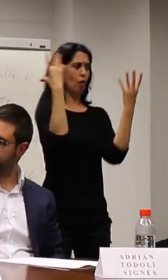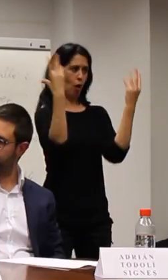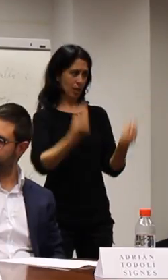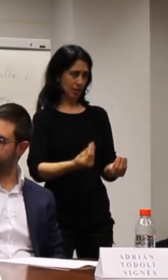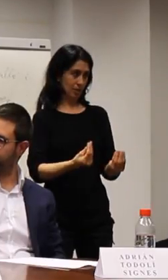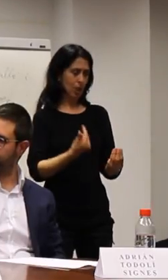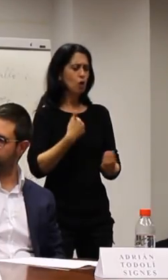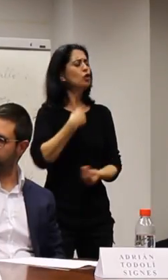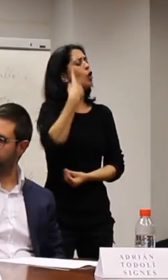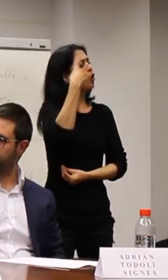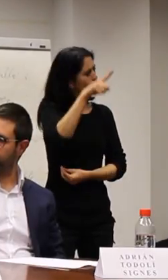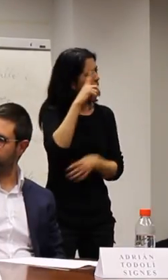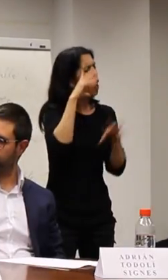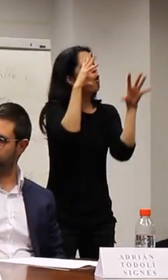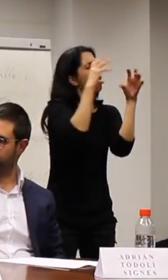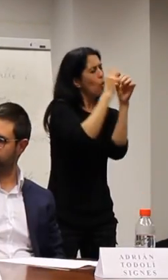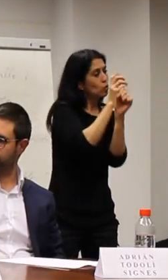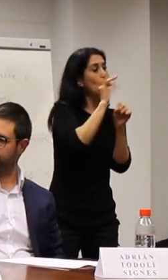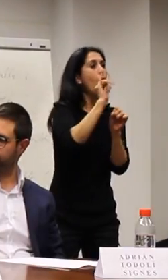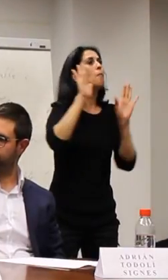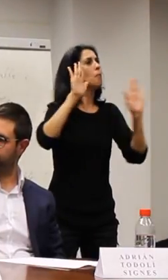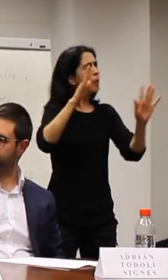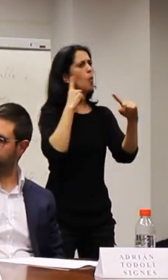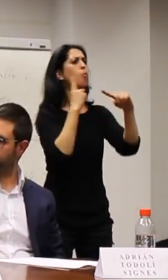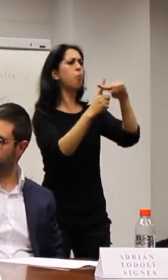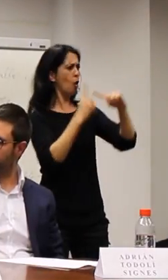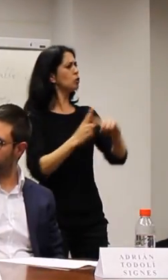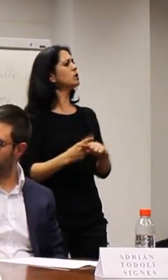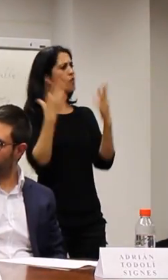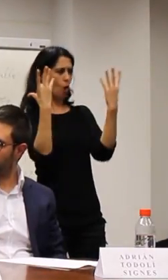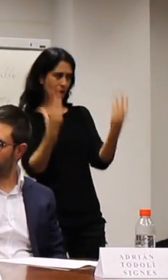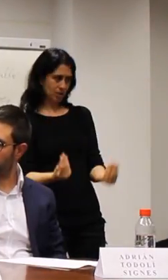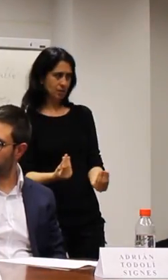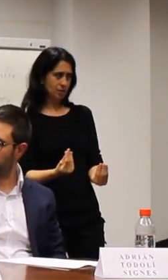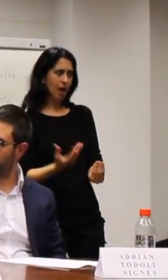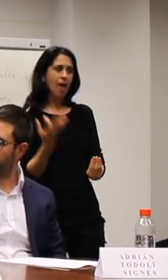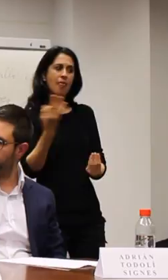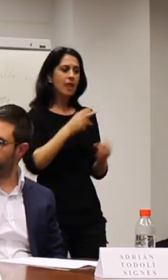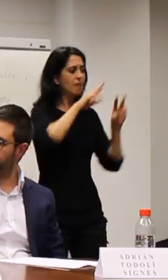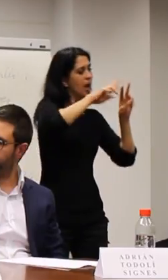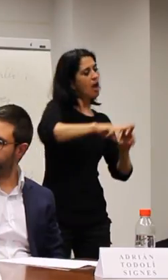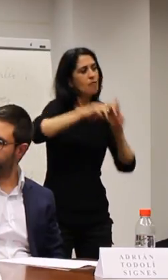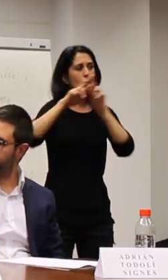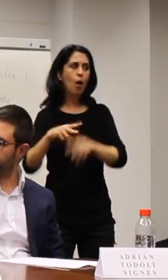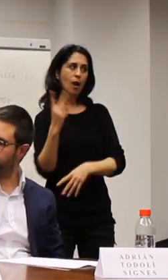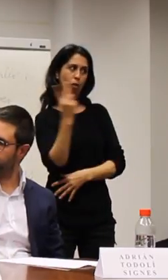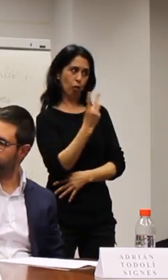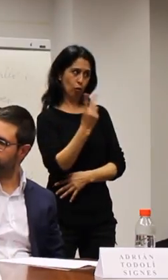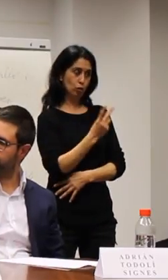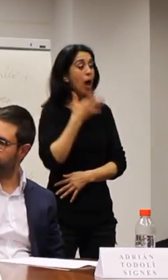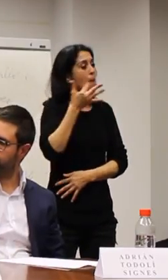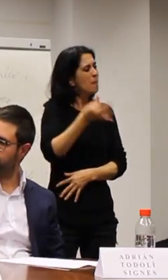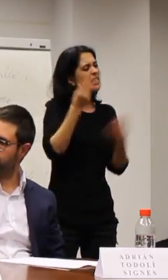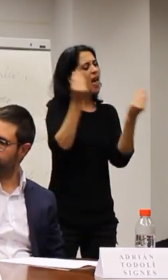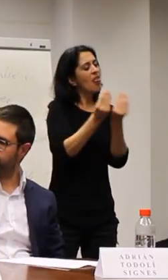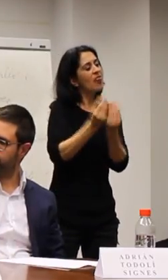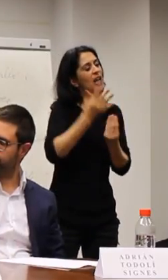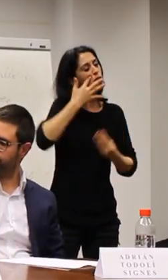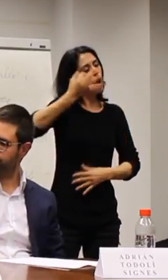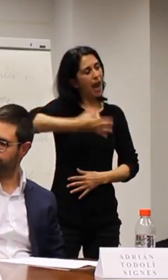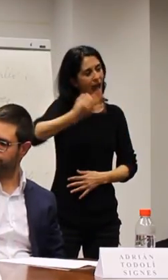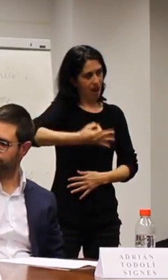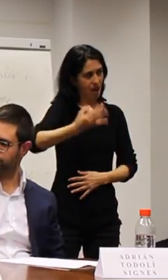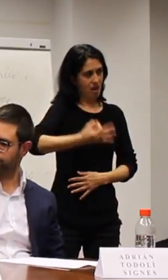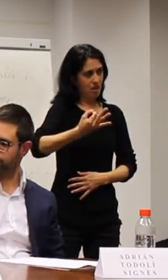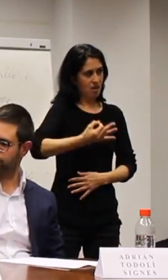muchas sombras, pero también hay muchas luces, es decir, me quedo con, hay que evaluar, pero sobre todo hay que evaluar con los datos reales encima de la